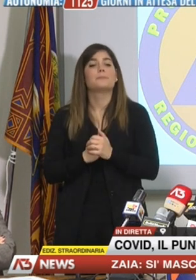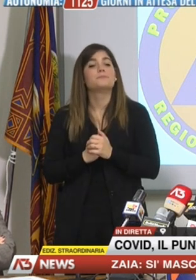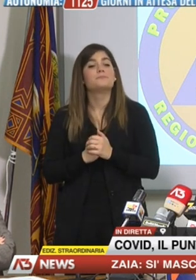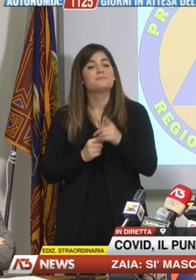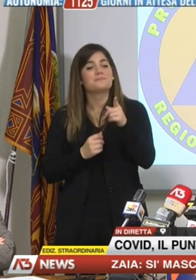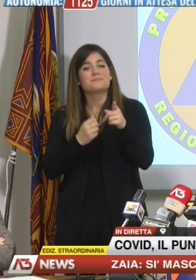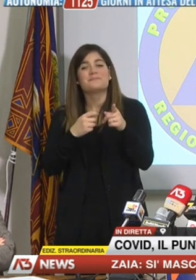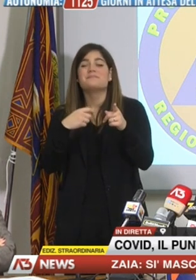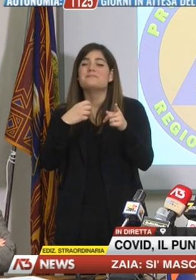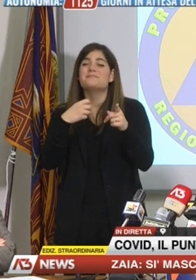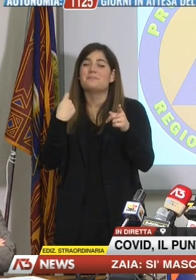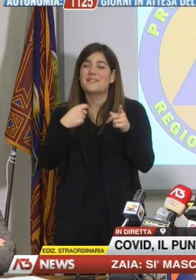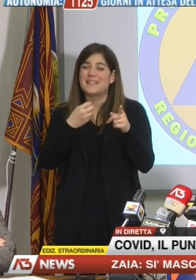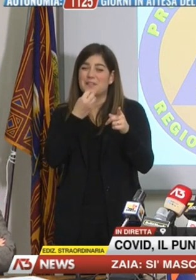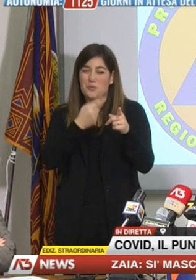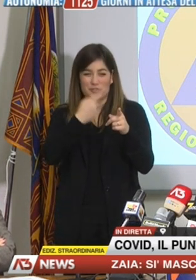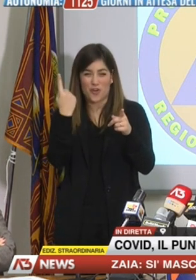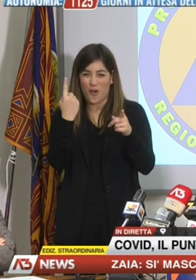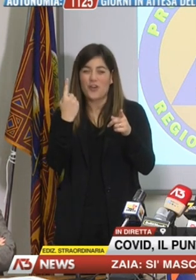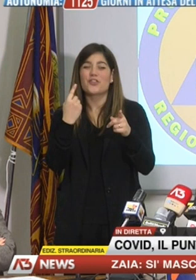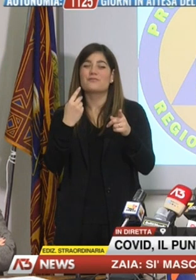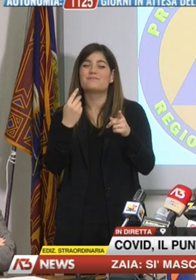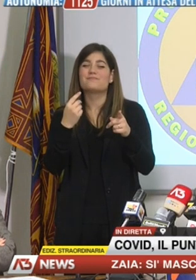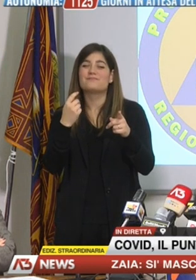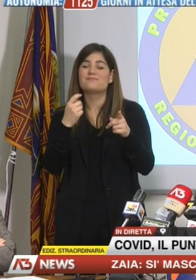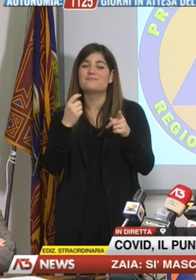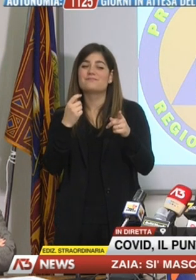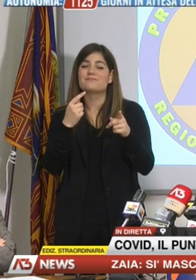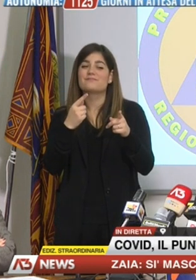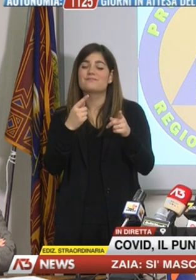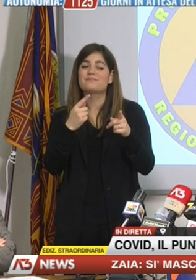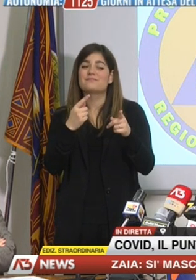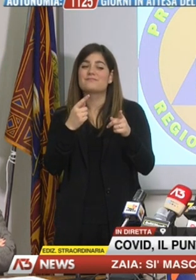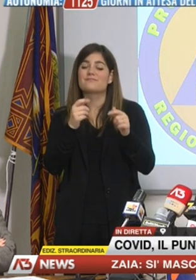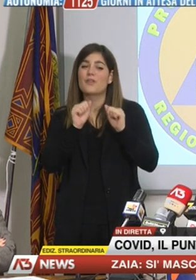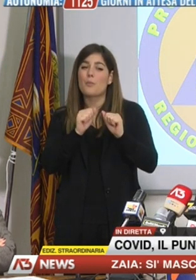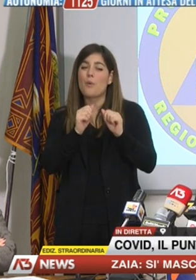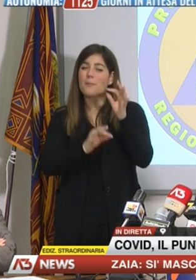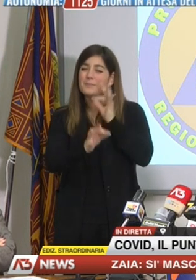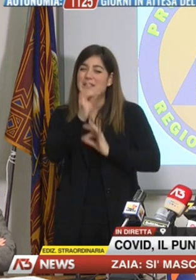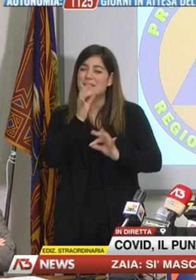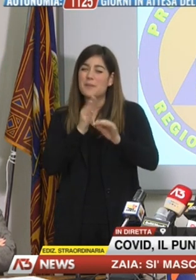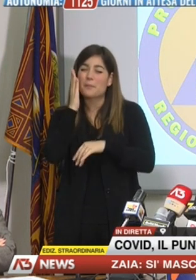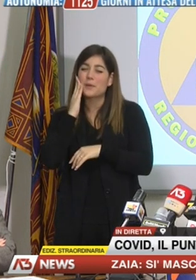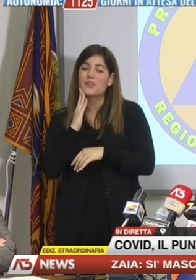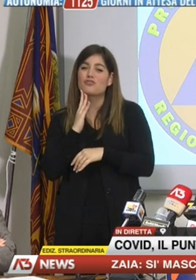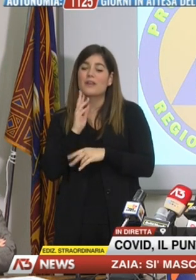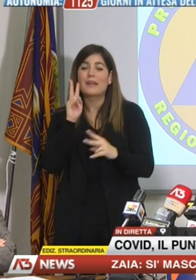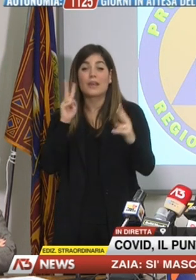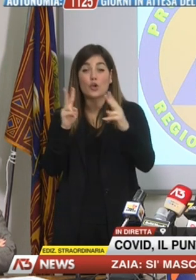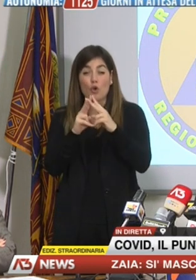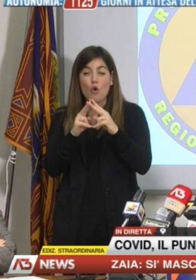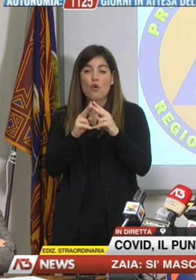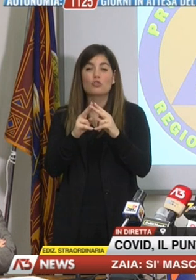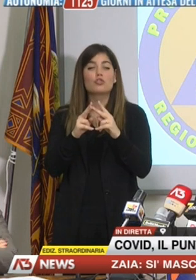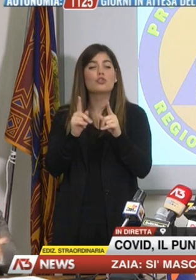Presidente, buongiorno. Buongiorno. Può spiegare bene cosa è successo ieri nell'incontro con i governatori e i due ministri a proposito dei ristori per le regioni che